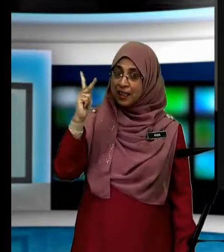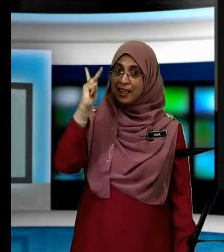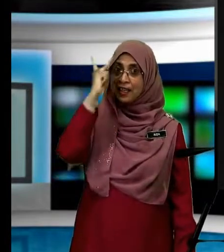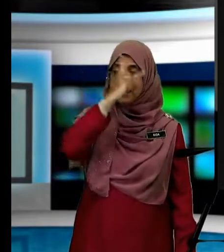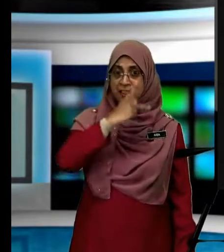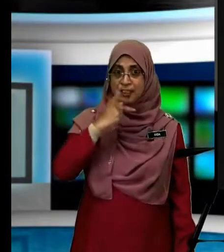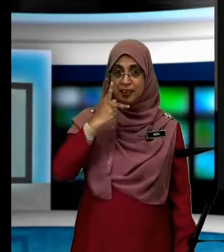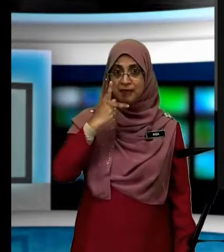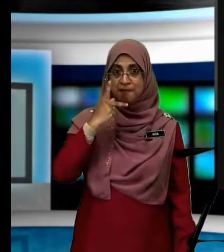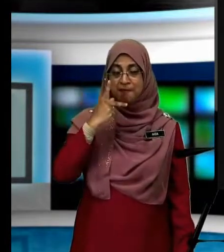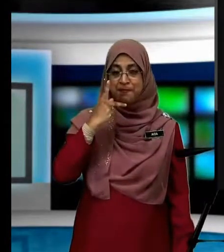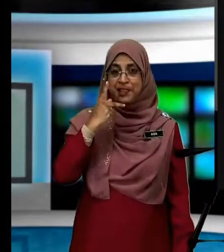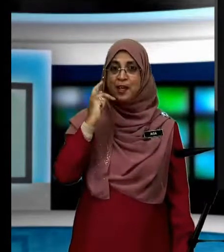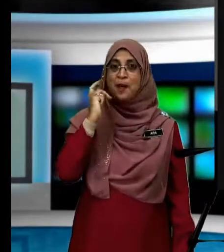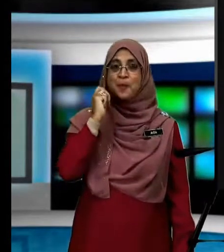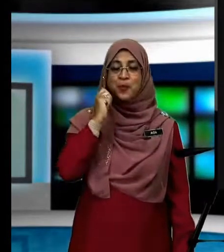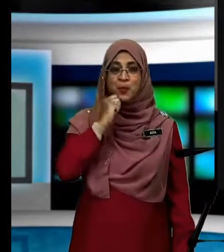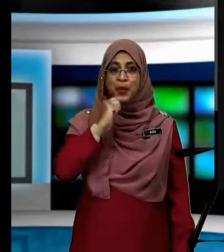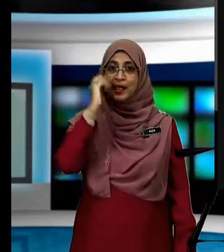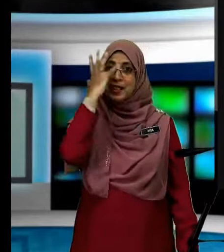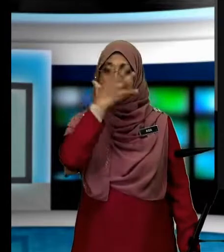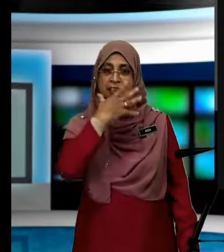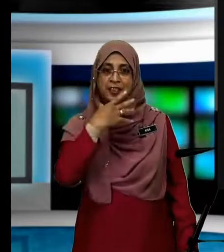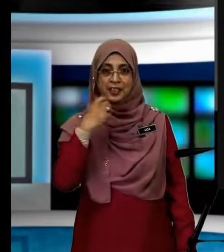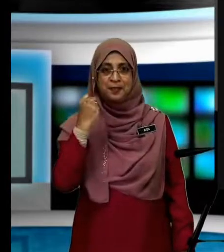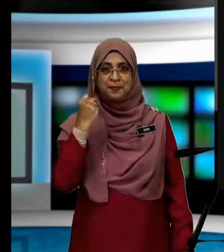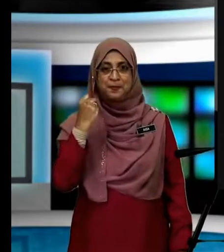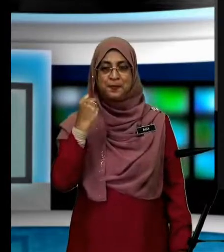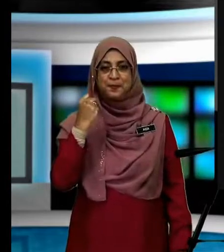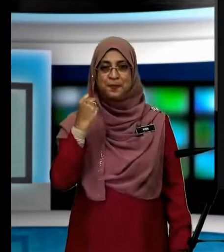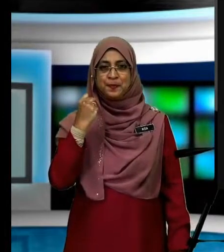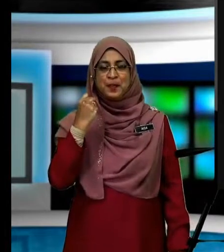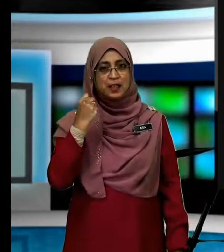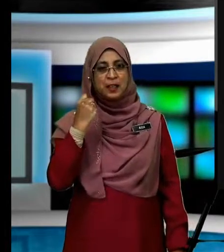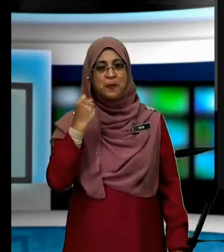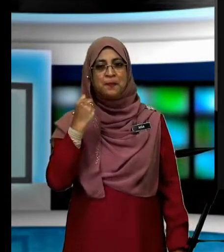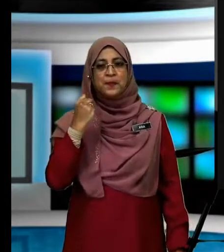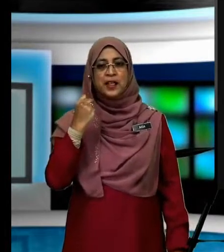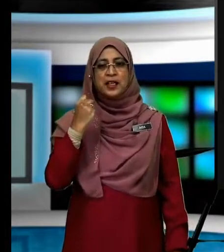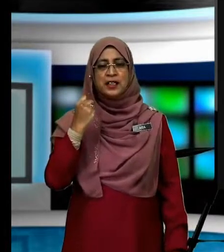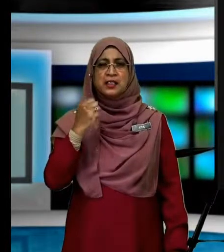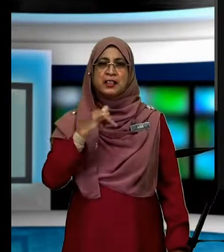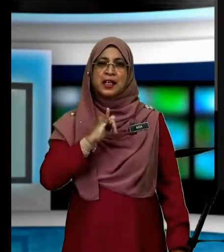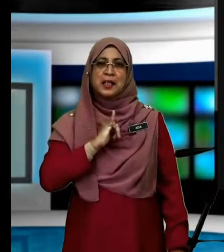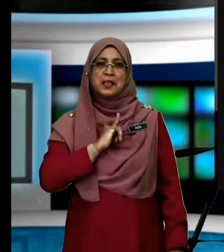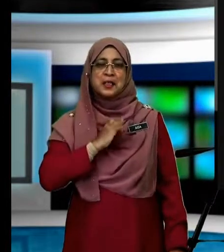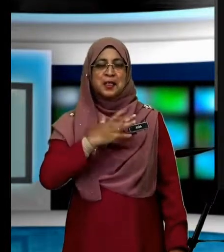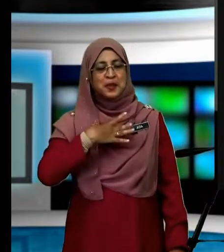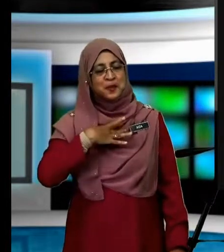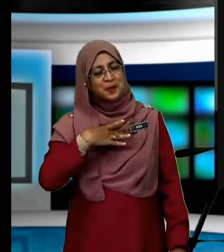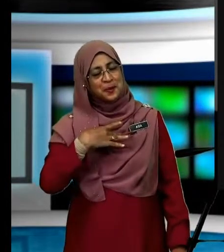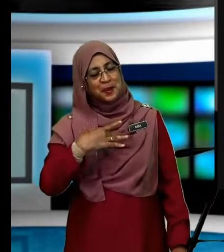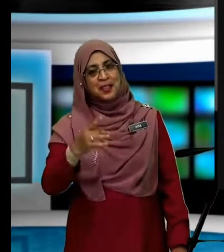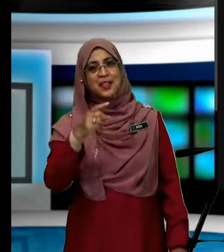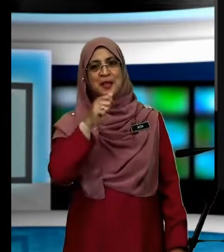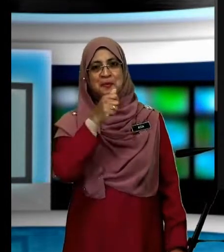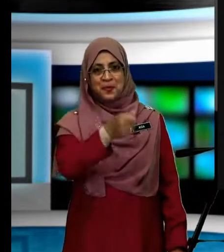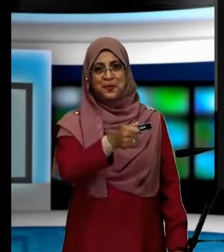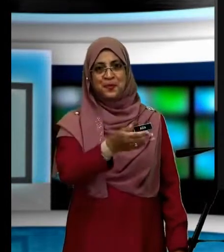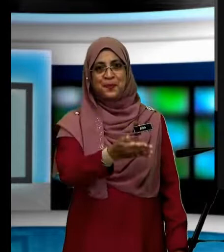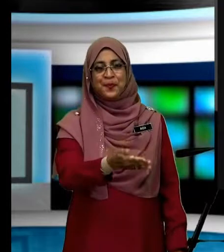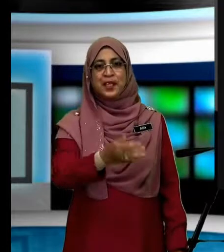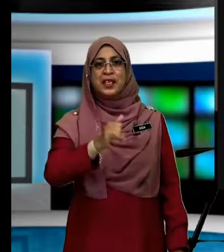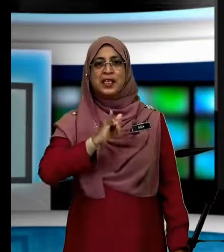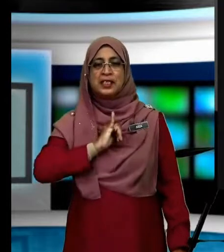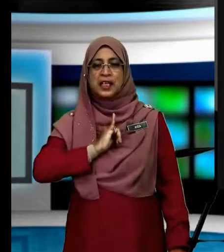kita kaca umpan cantik kau sayap suka